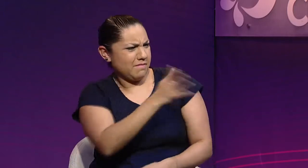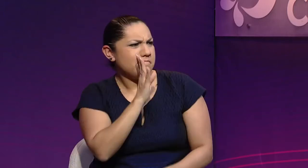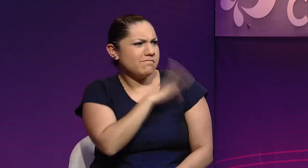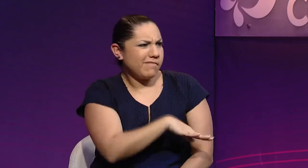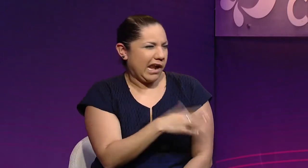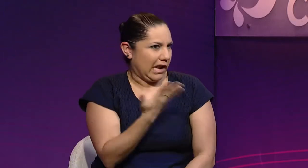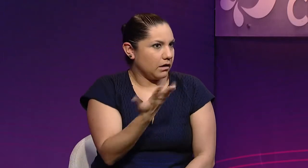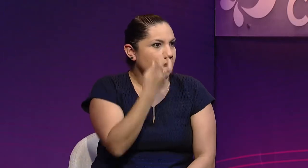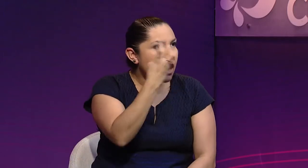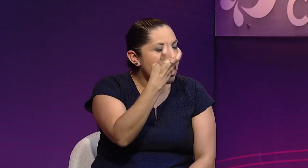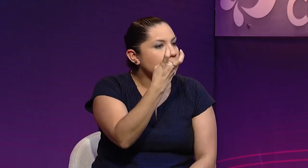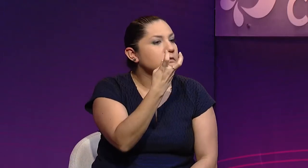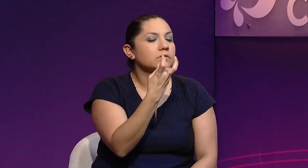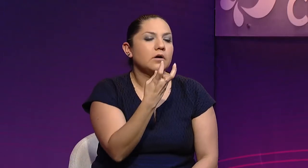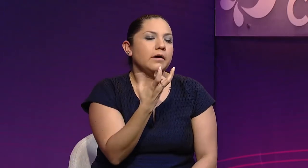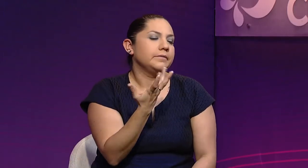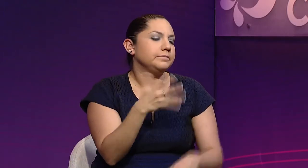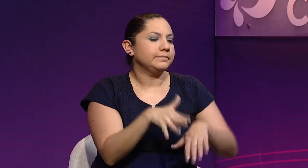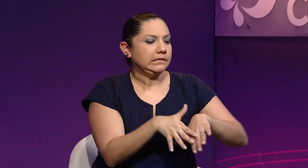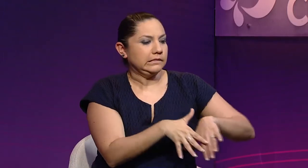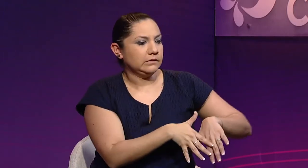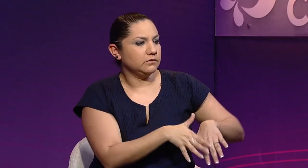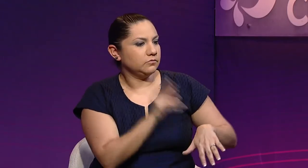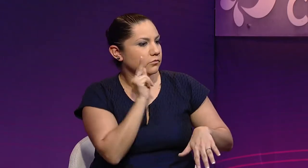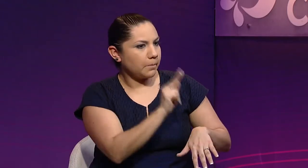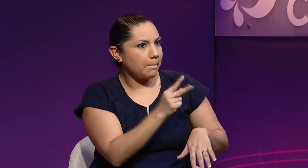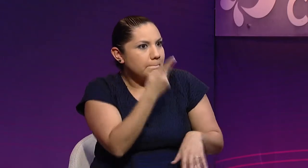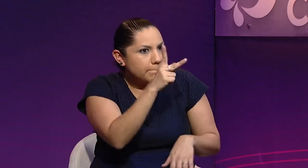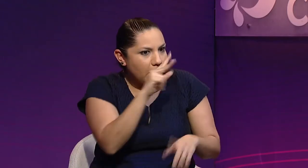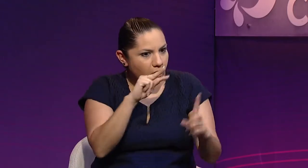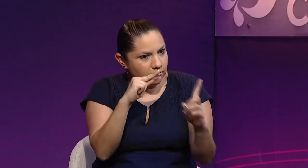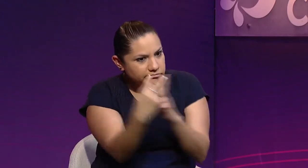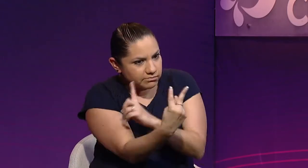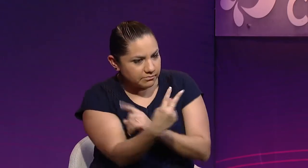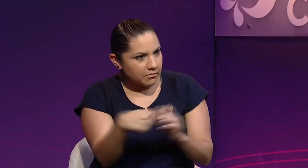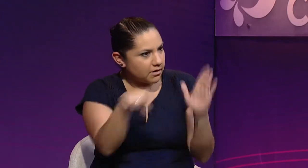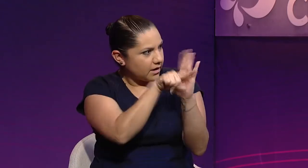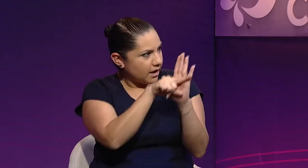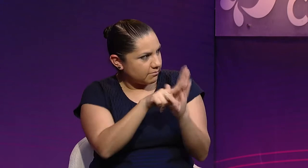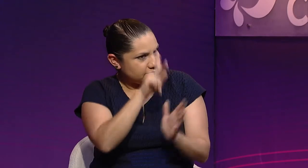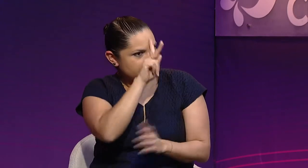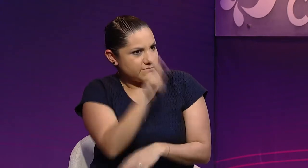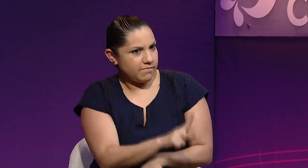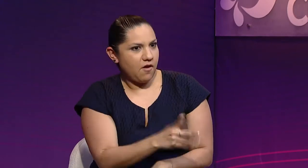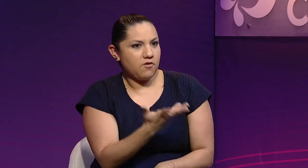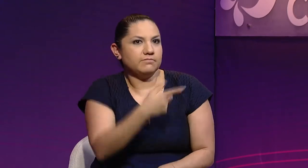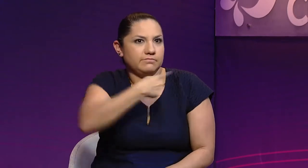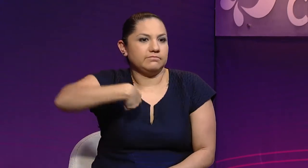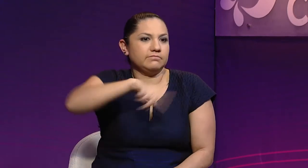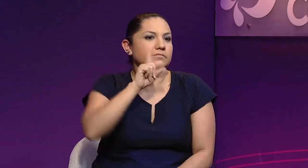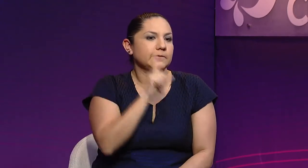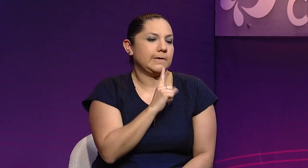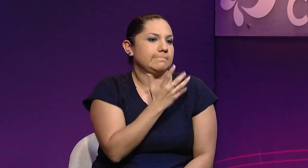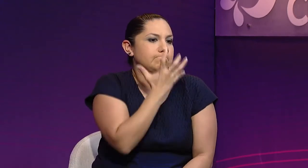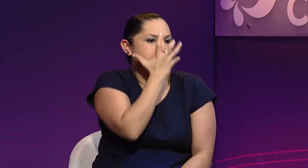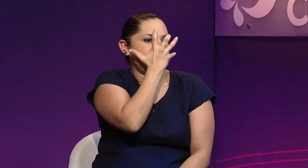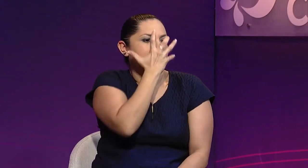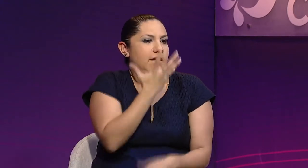porque decían que era lenguaje de monos. Y la verdad es que esa es una visión muy negativa con respecto a